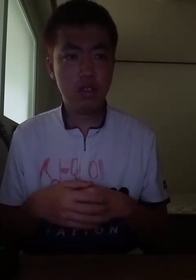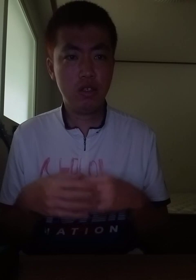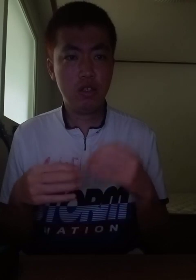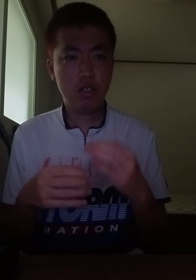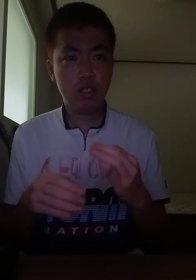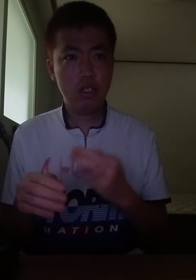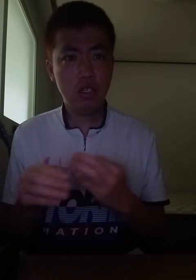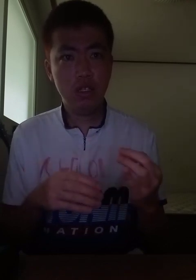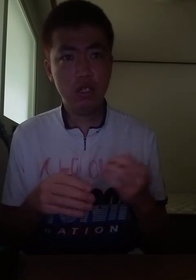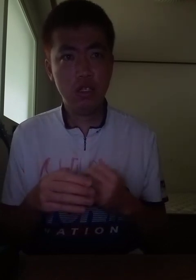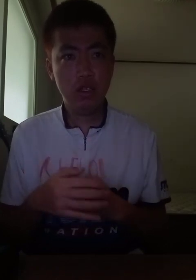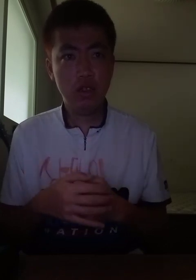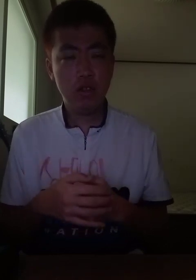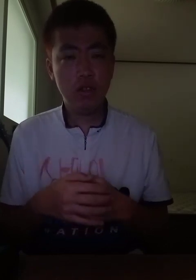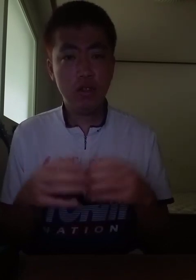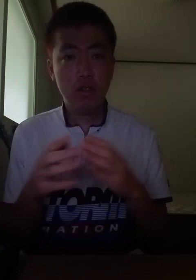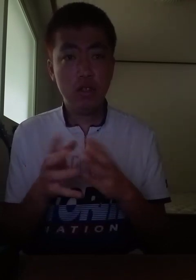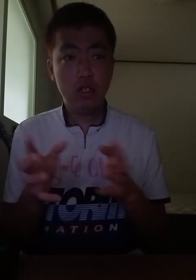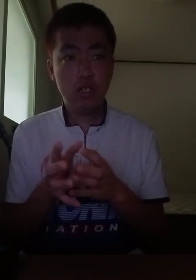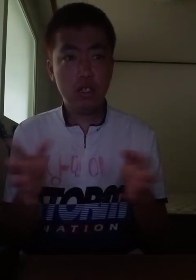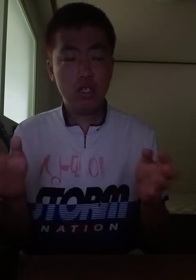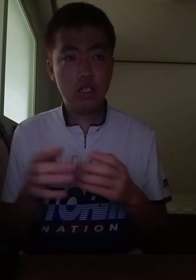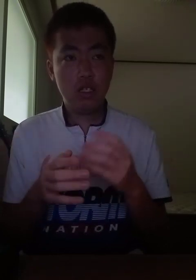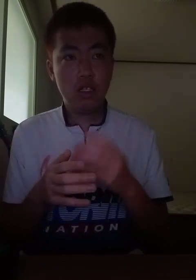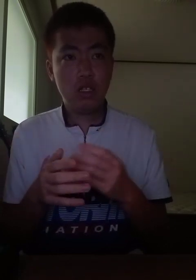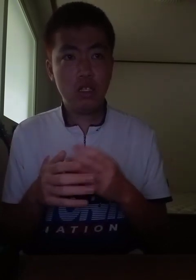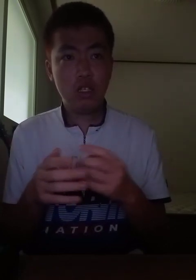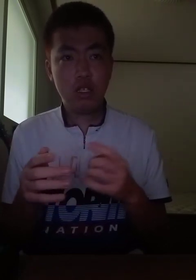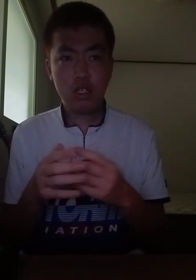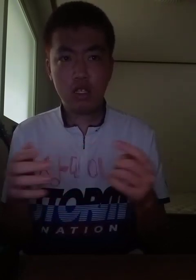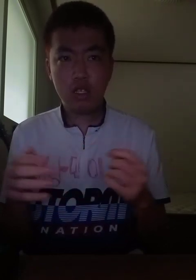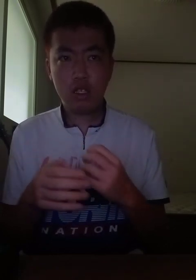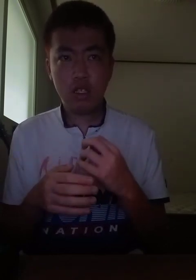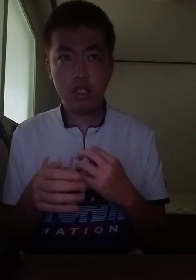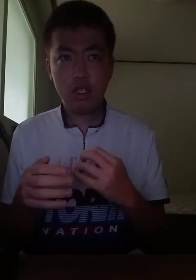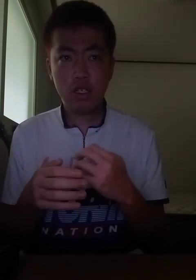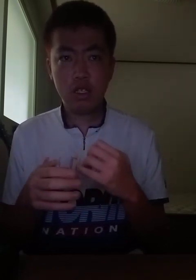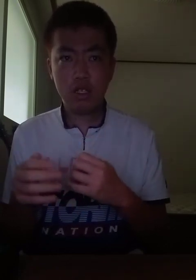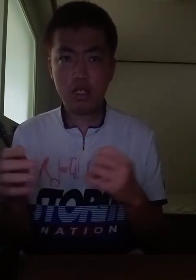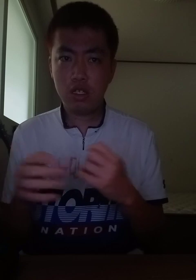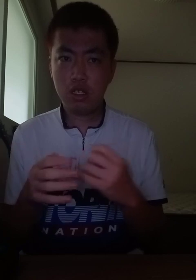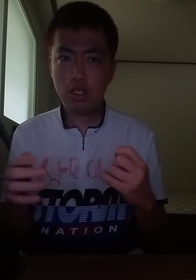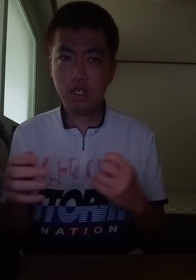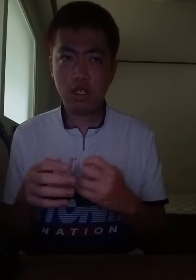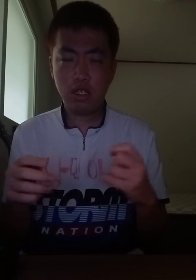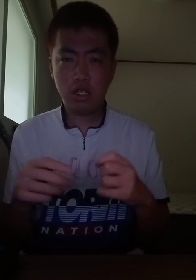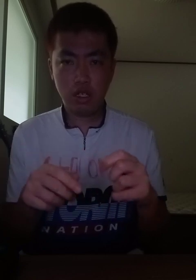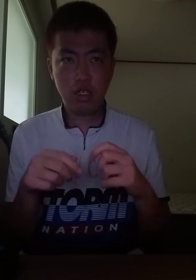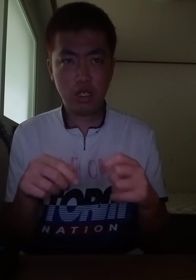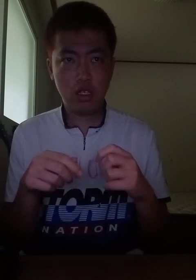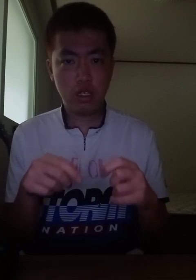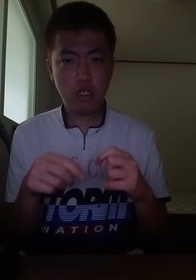먹죠. 아파트에서 차로 10분 정도 떨어진 약수터입니다. 주민들은 이곳 약수터에서 물을 떠간다고 하는데요. 이렇게